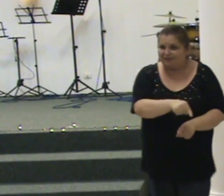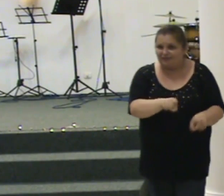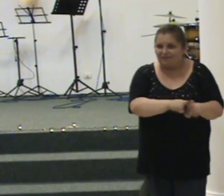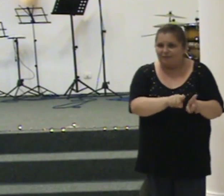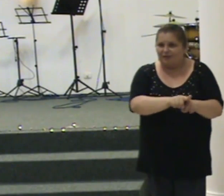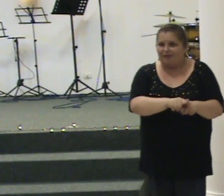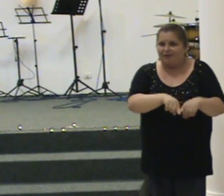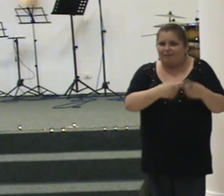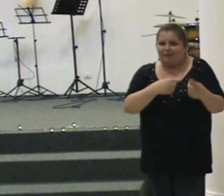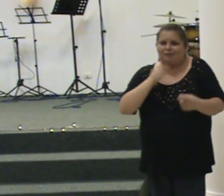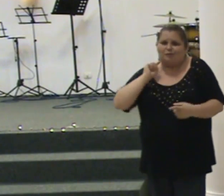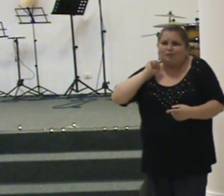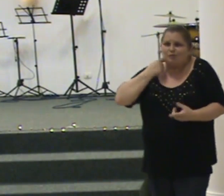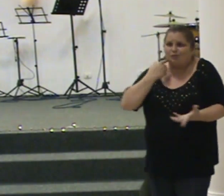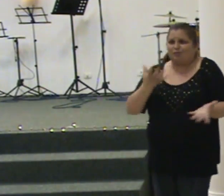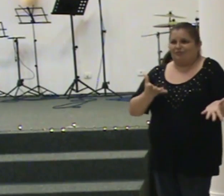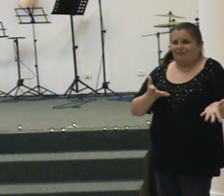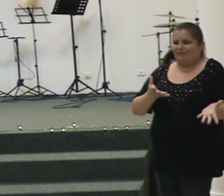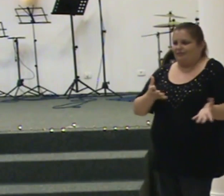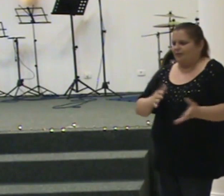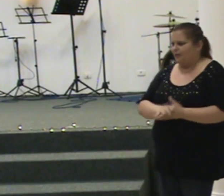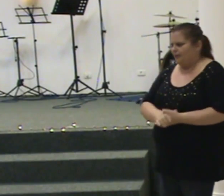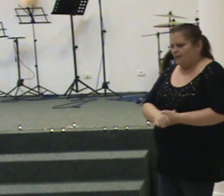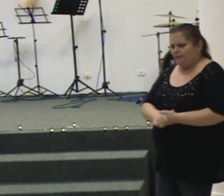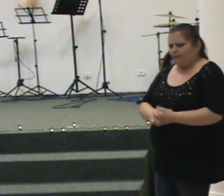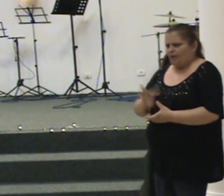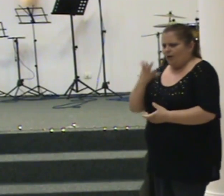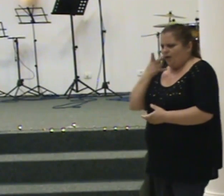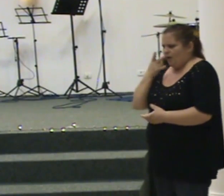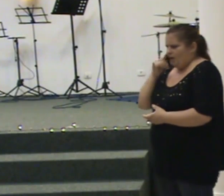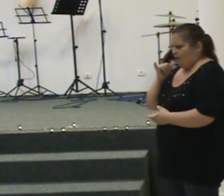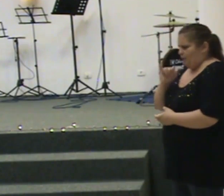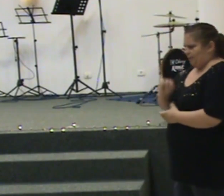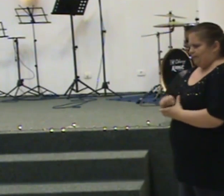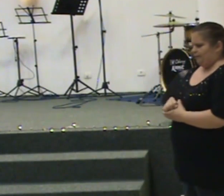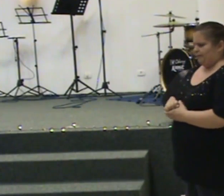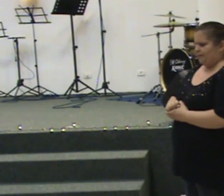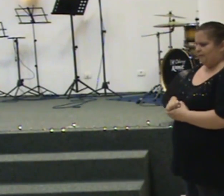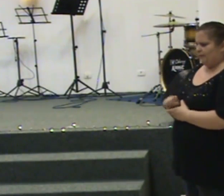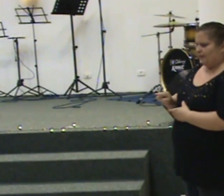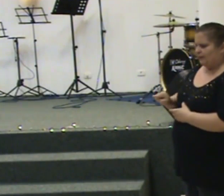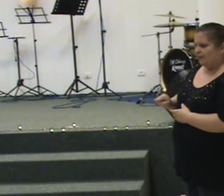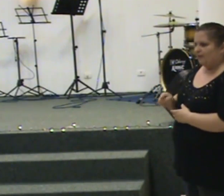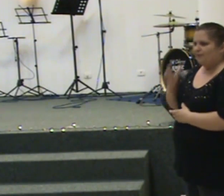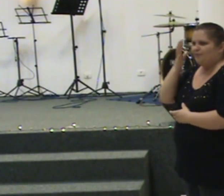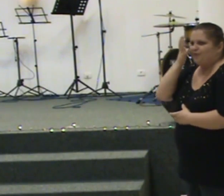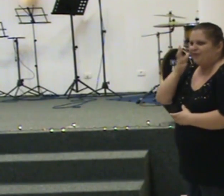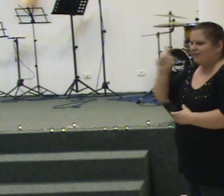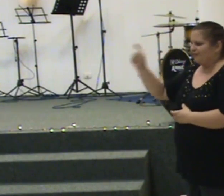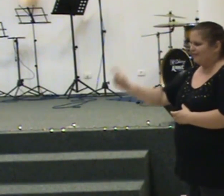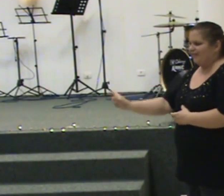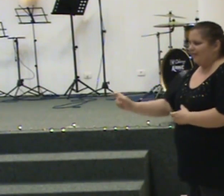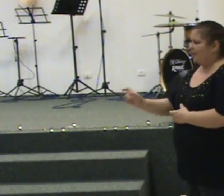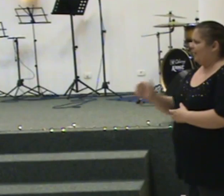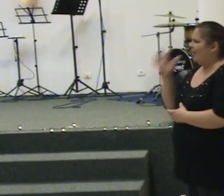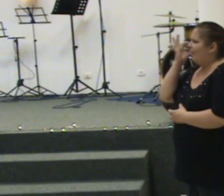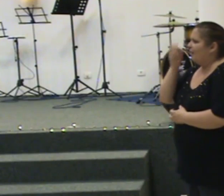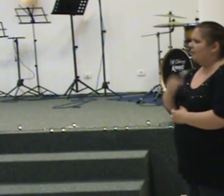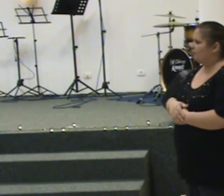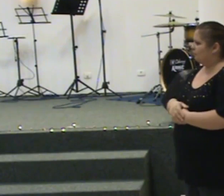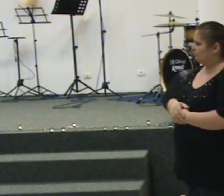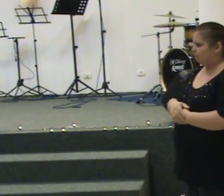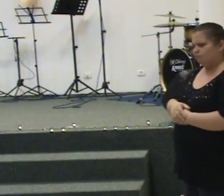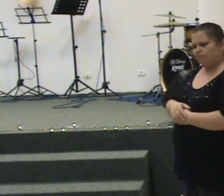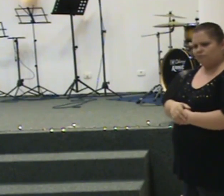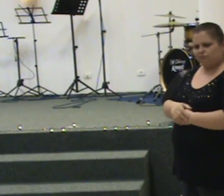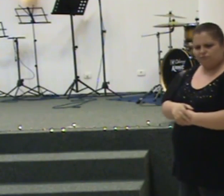estavam indecentes. Aí quando o pai vê aquela menininha bonita, limpa, falou: poxa vida,